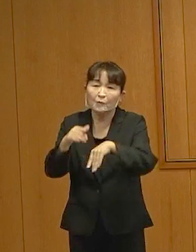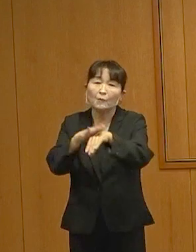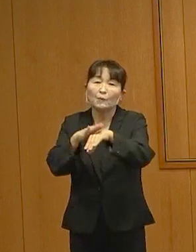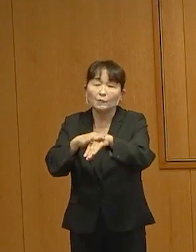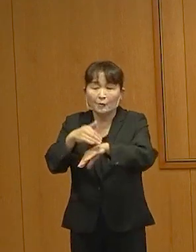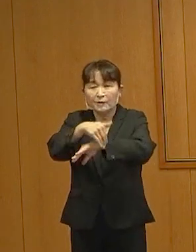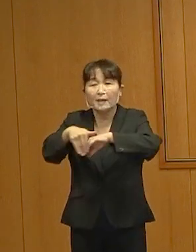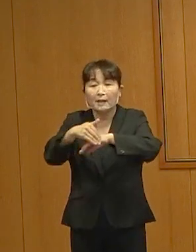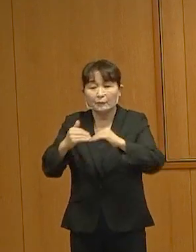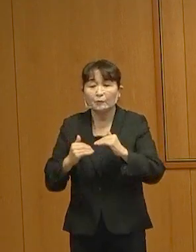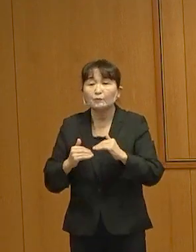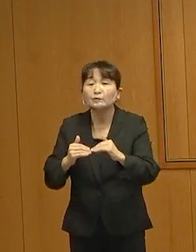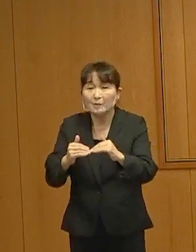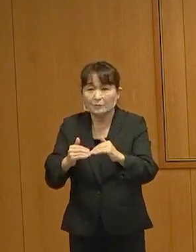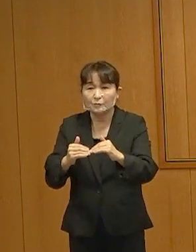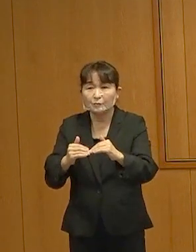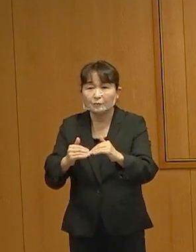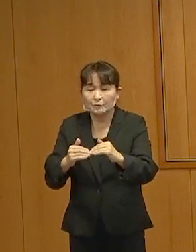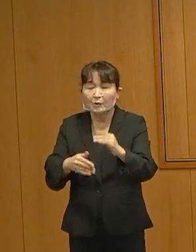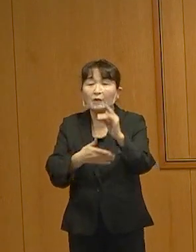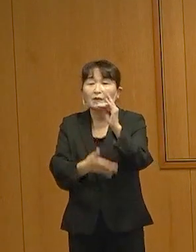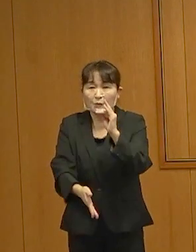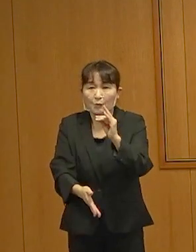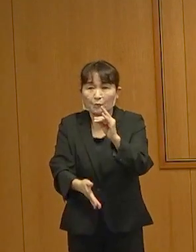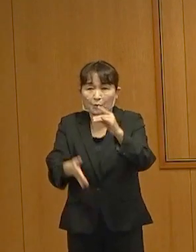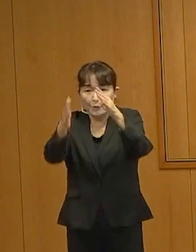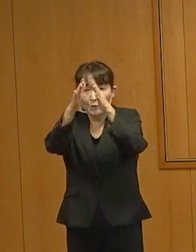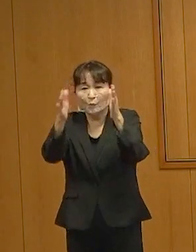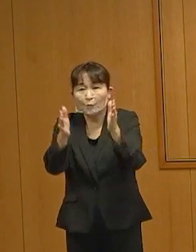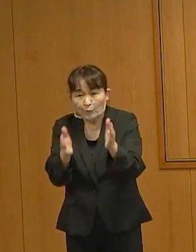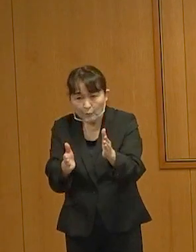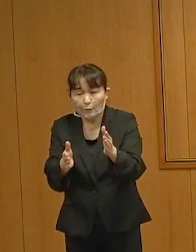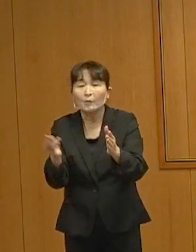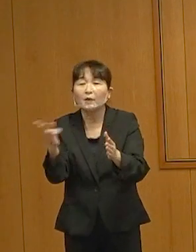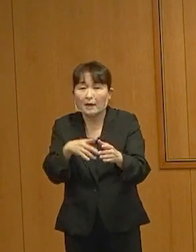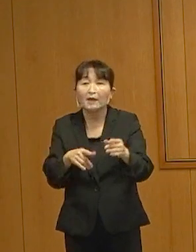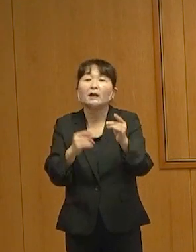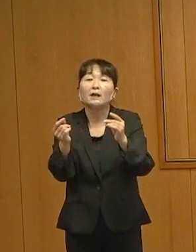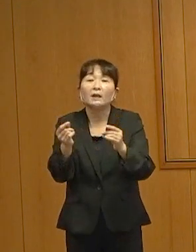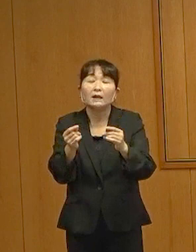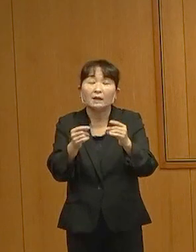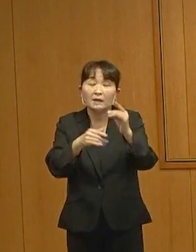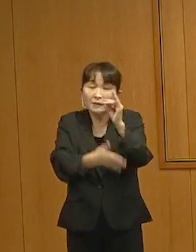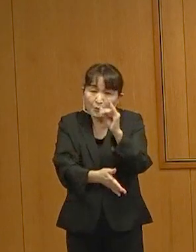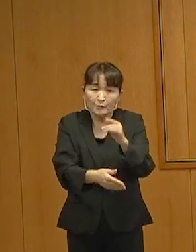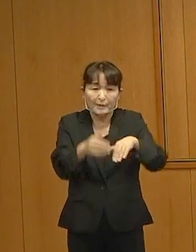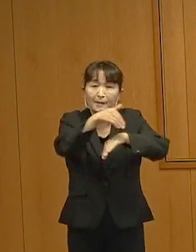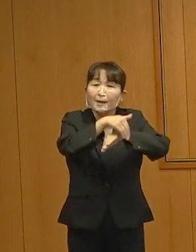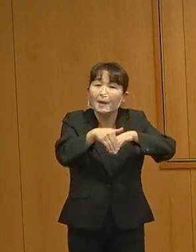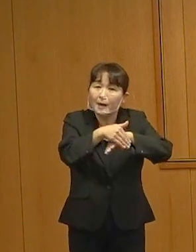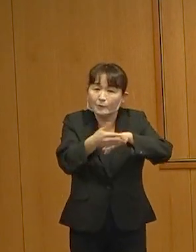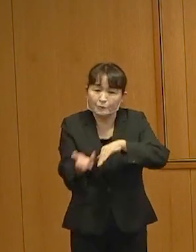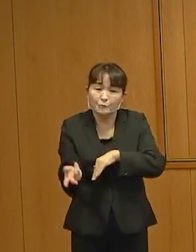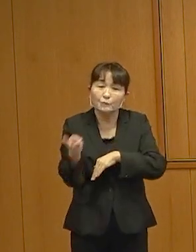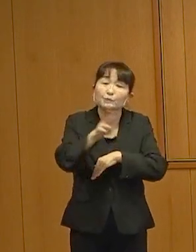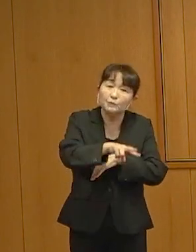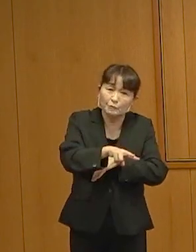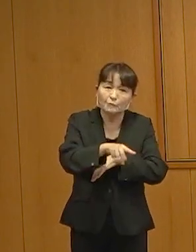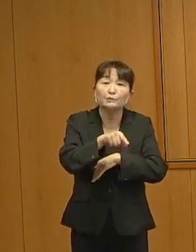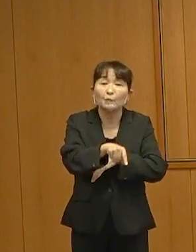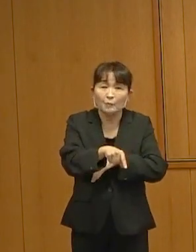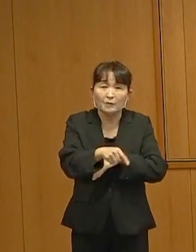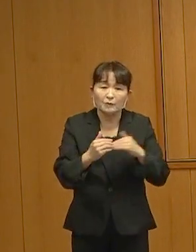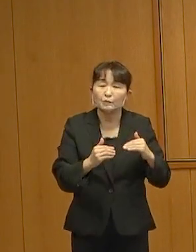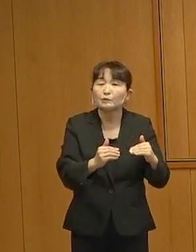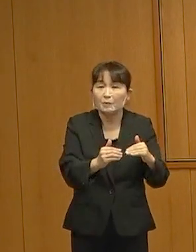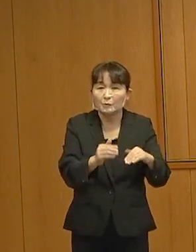く。これが基本、構想から基本計画に入っていくのかなというふうに思ってますので、まあ、いろんな投資